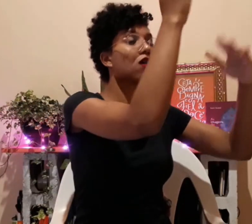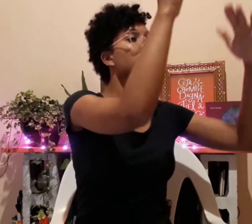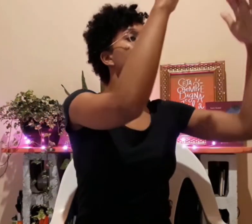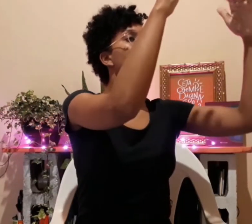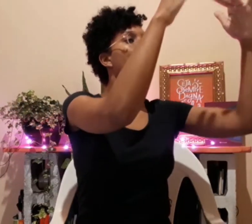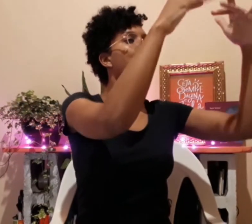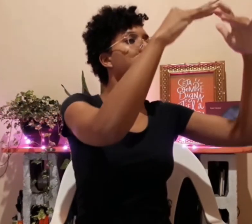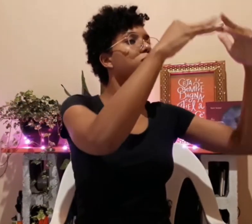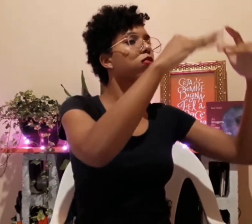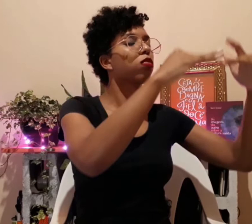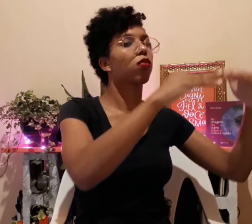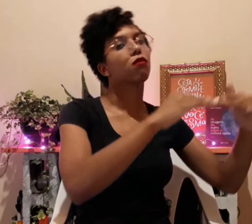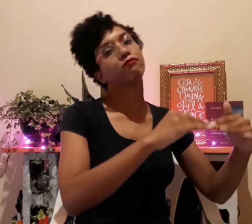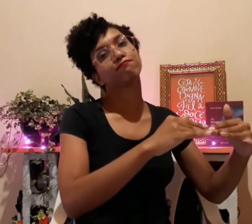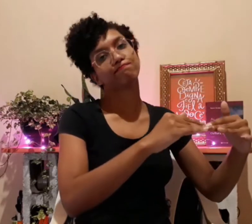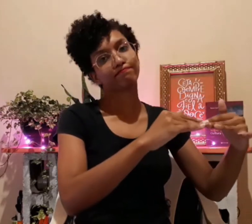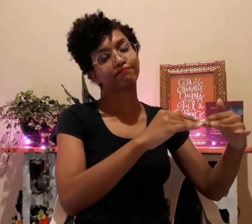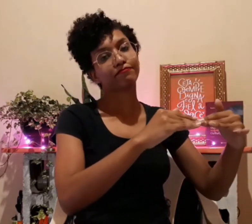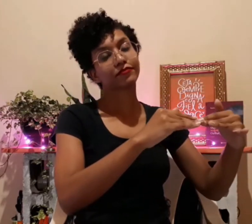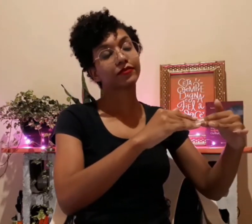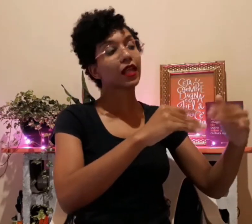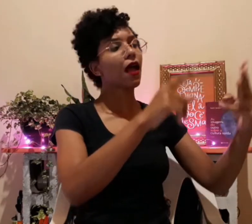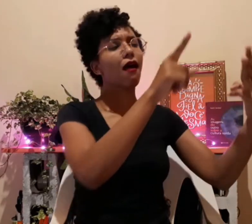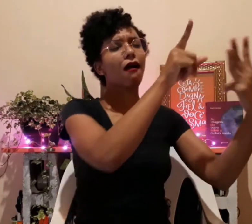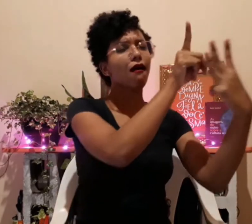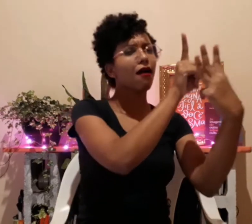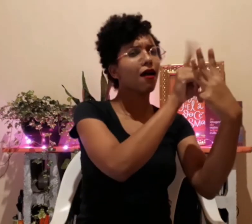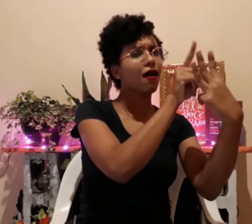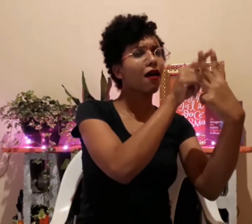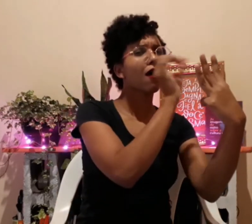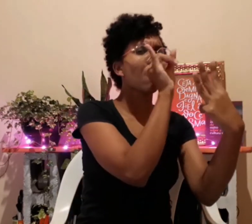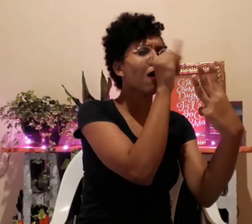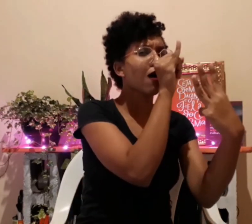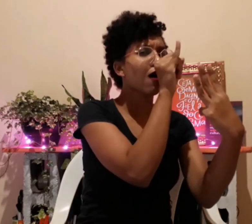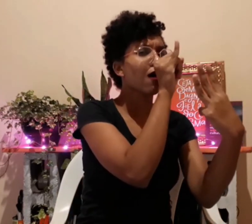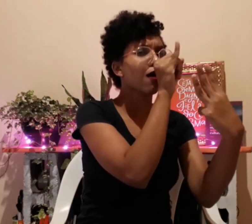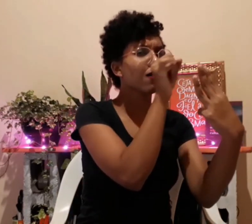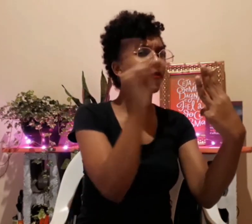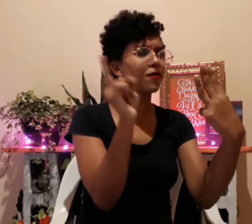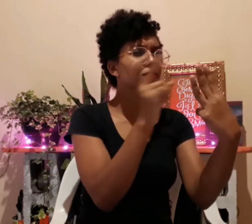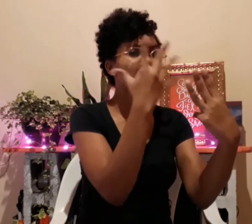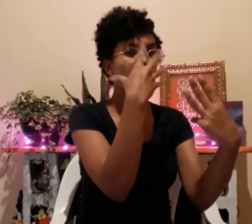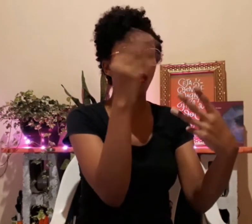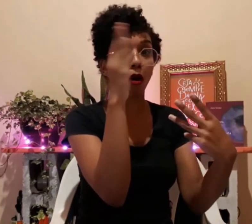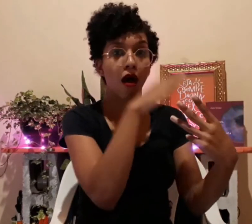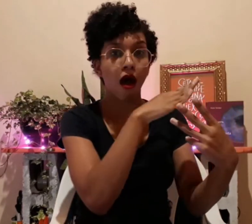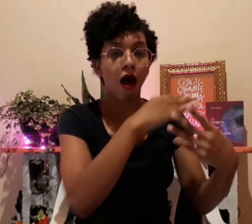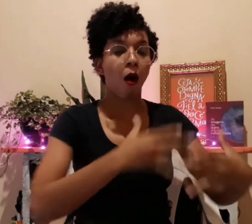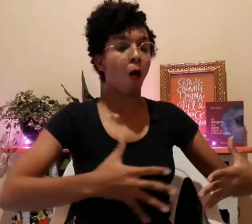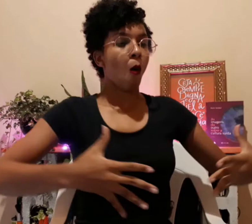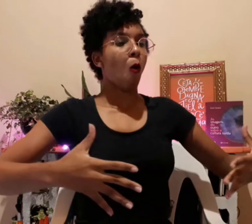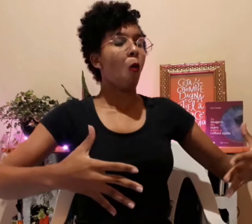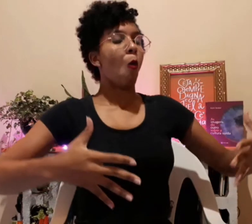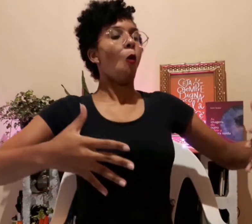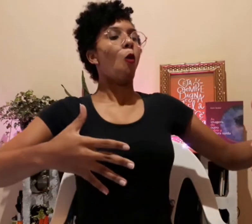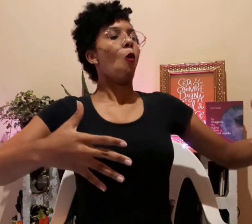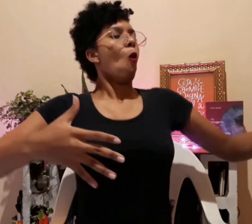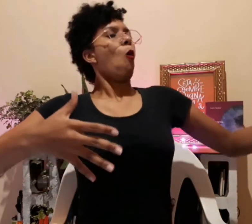e a casa vai ao chão. Na terceira casa, quando o lobo mau chega, ele